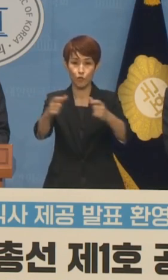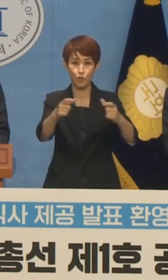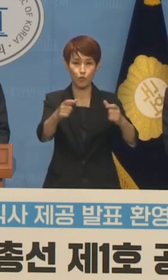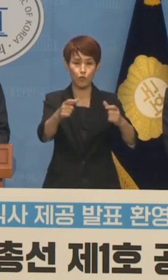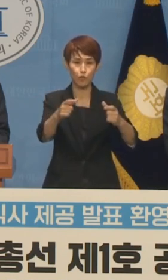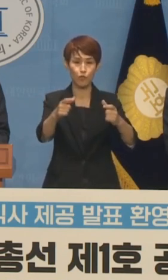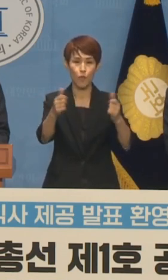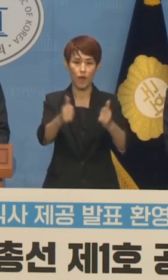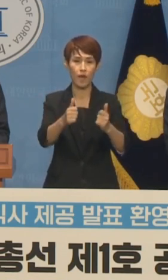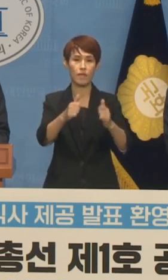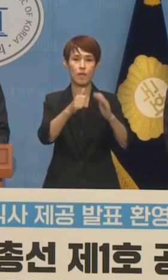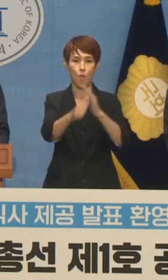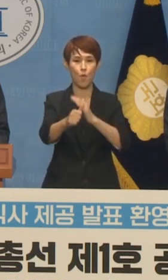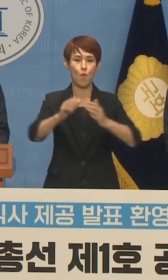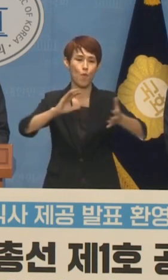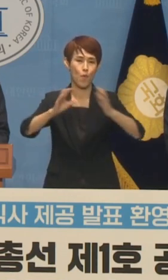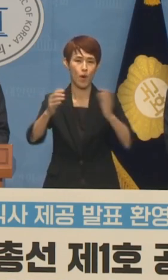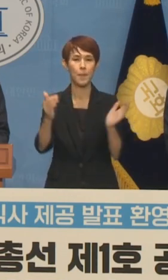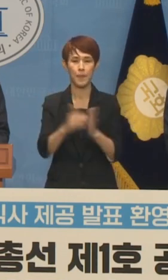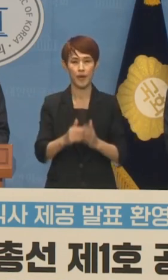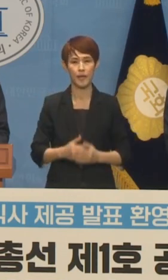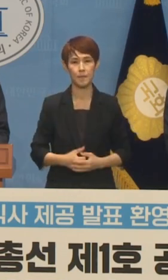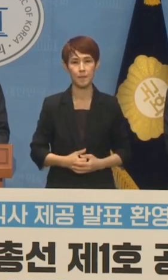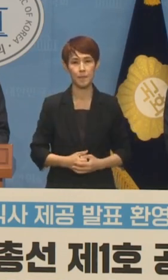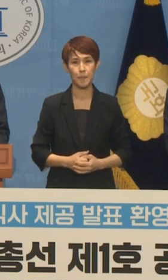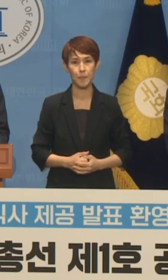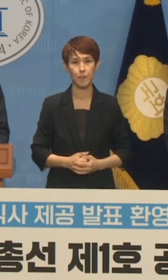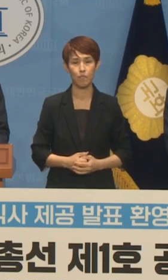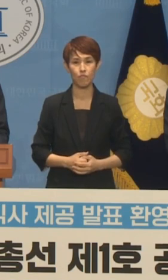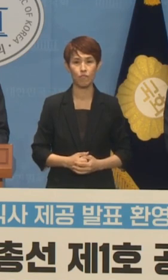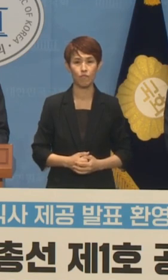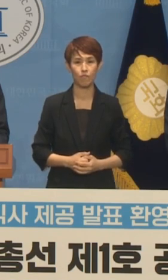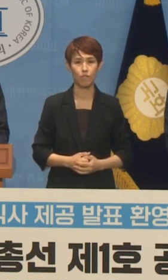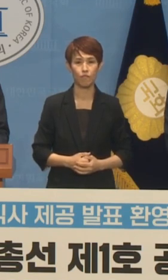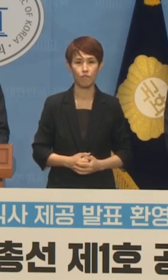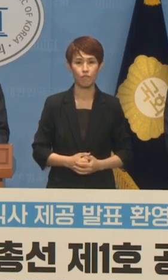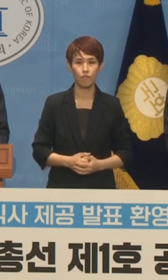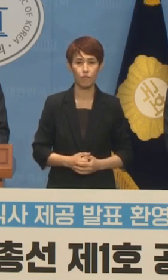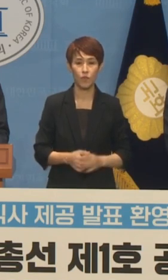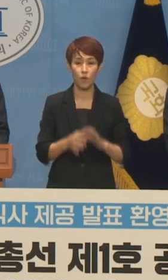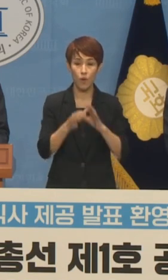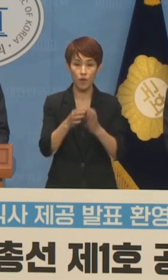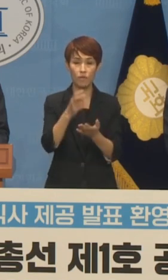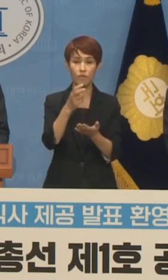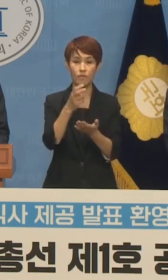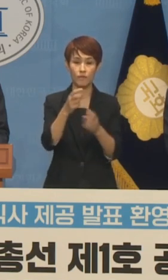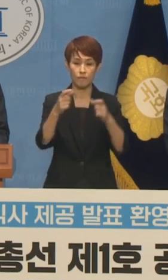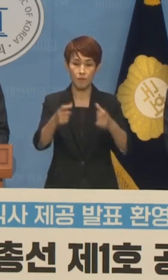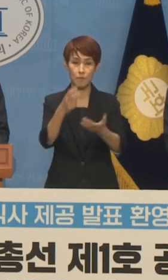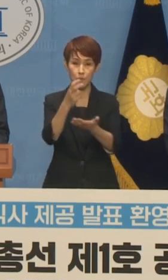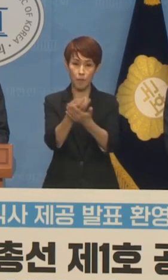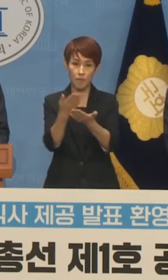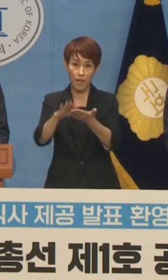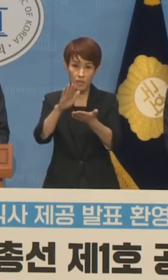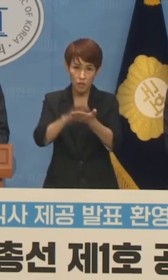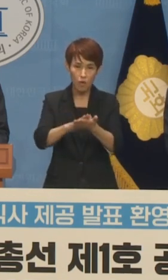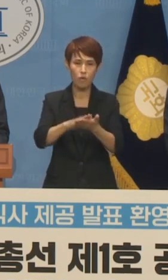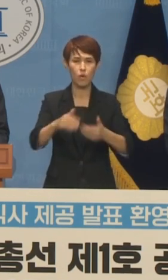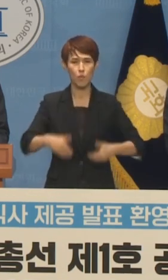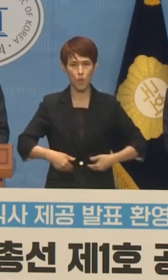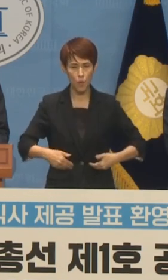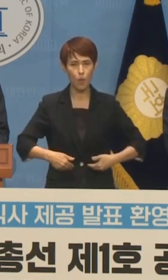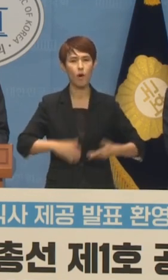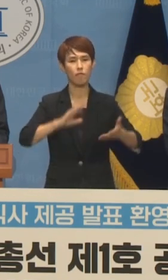민주당 원내대표들과의 간담회를 가진 바 있습니다. 그 자리에서 관련 조례 개정과 입안의 필요성에 대한 공감대를